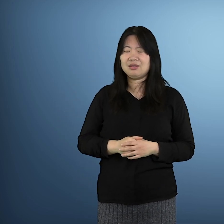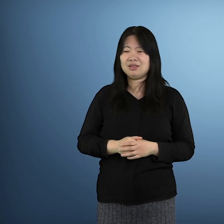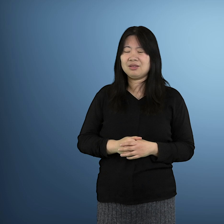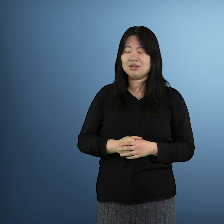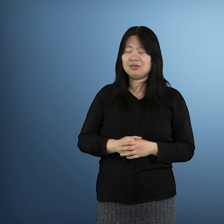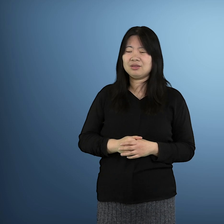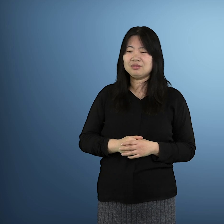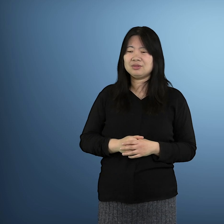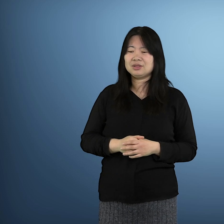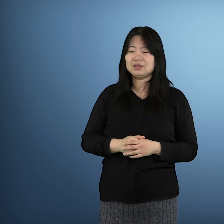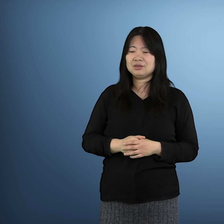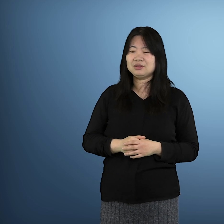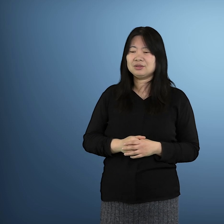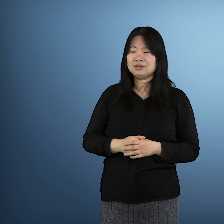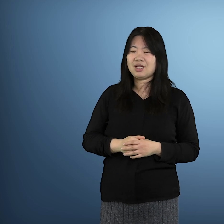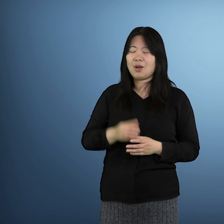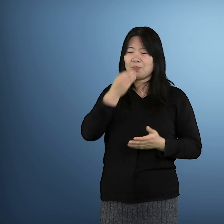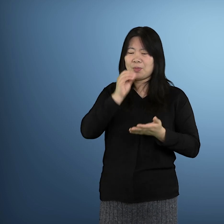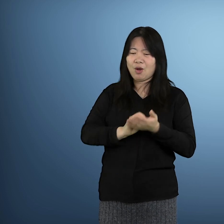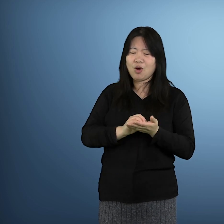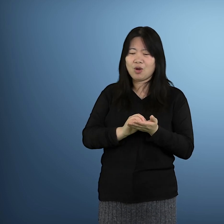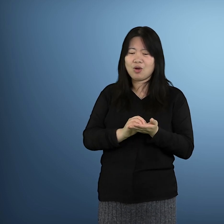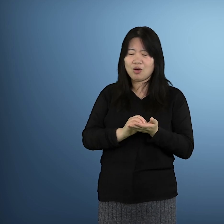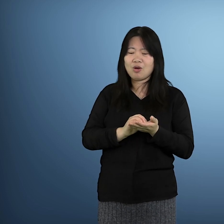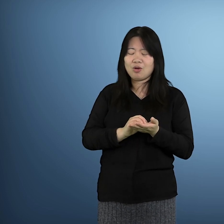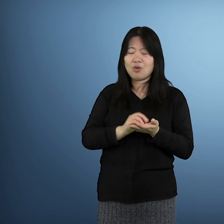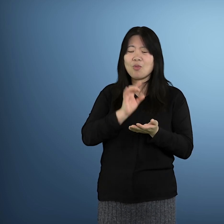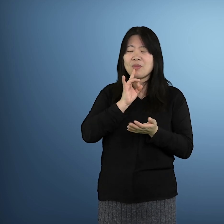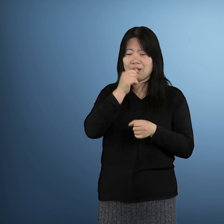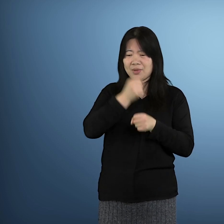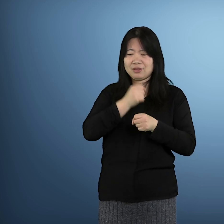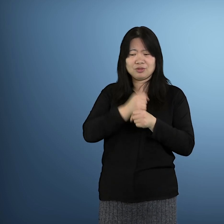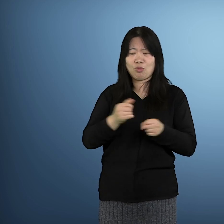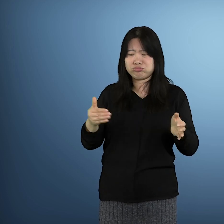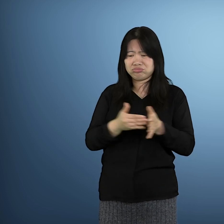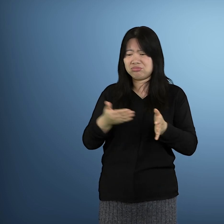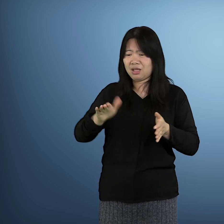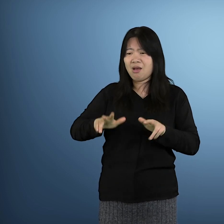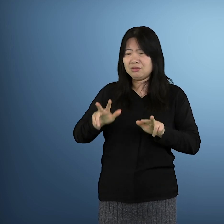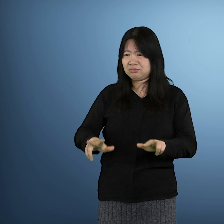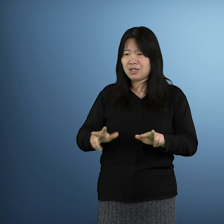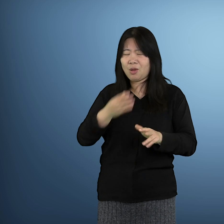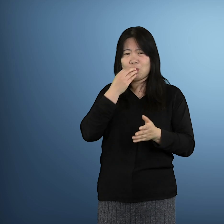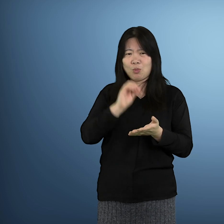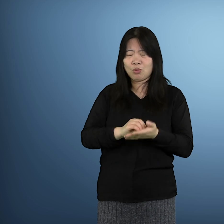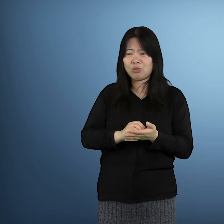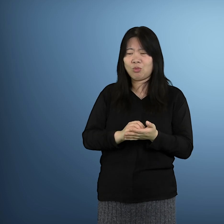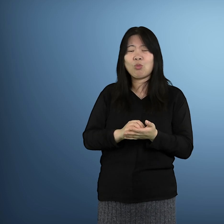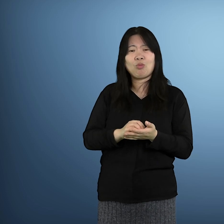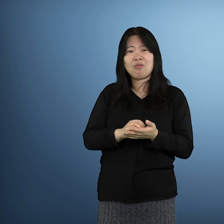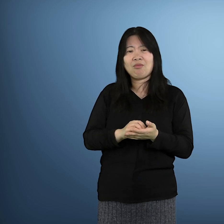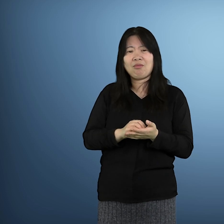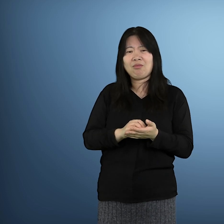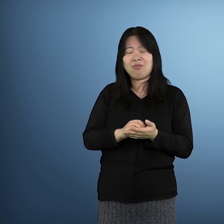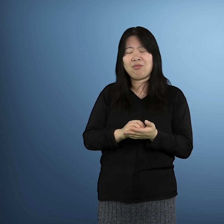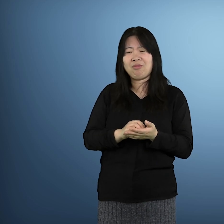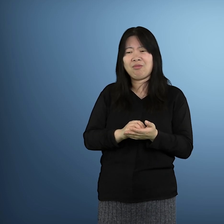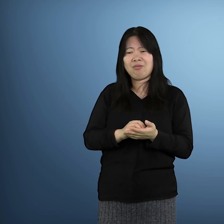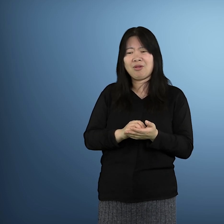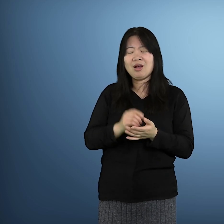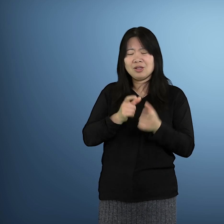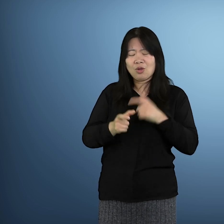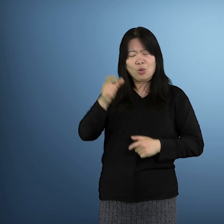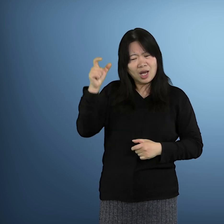여느 때 같으면 벽돌만 만들어도 되는데 이제는 그 벽돌의